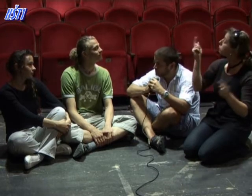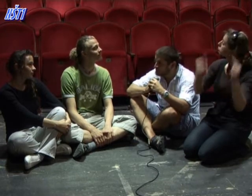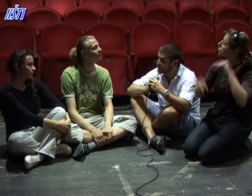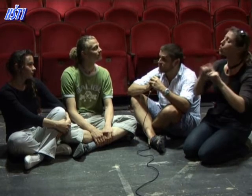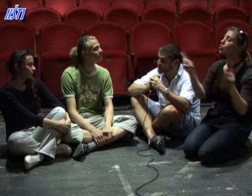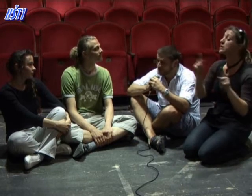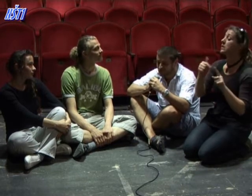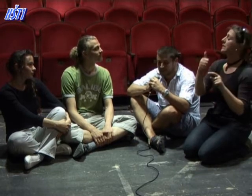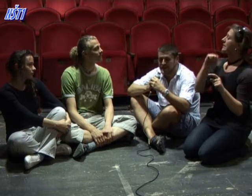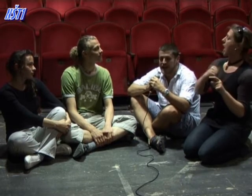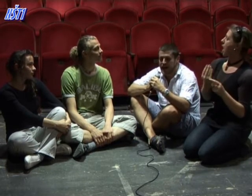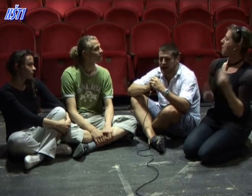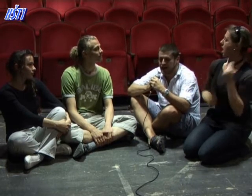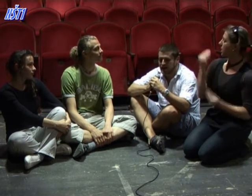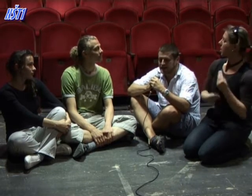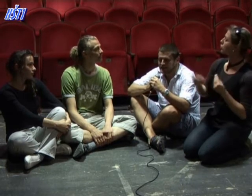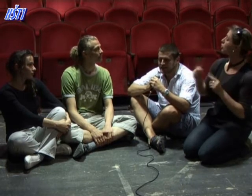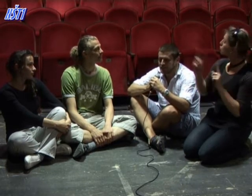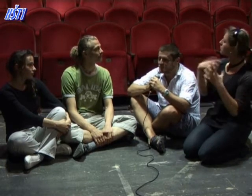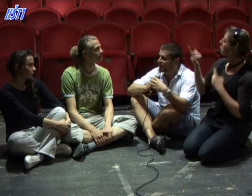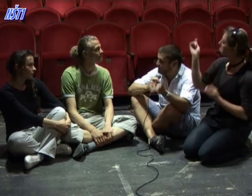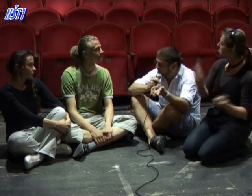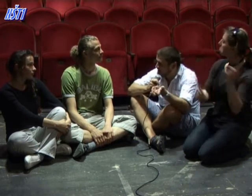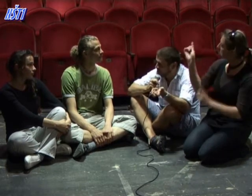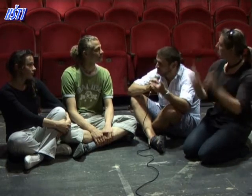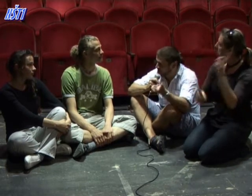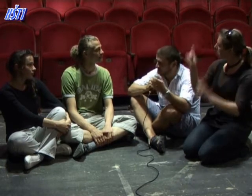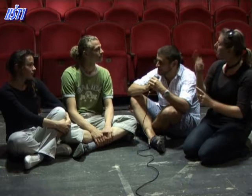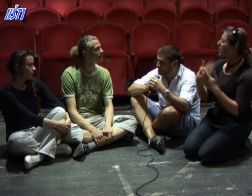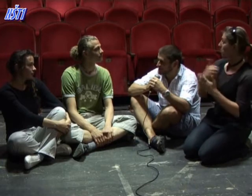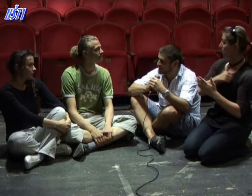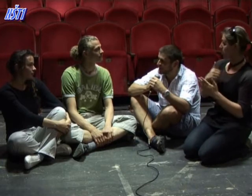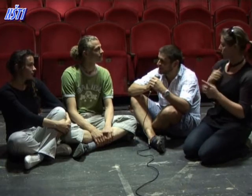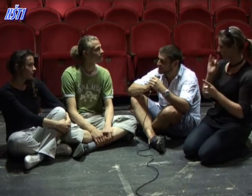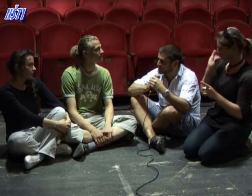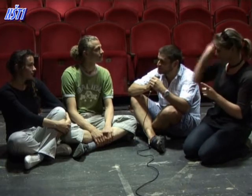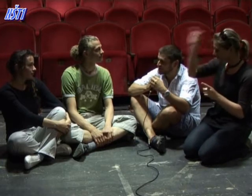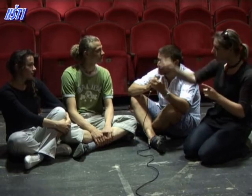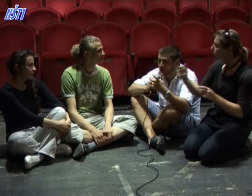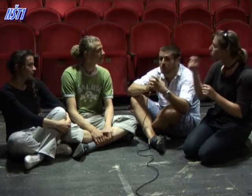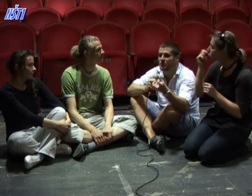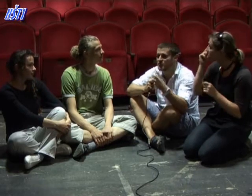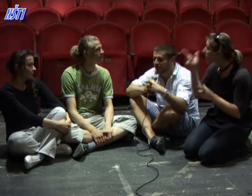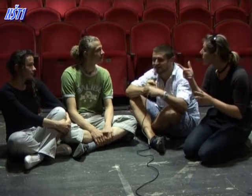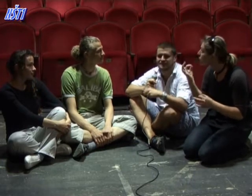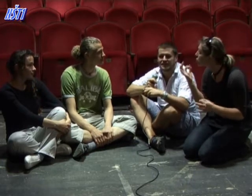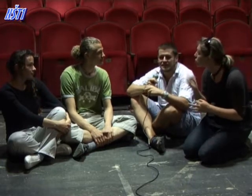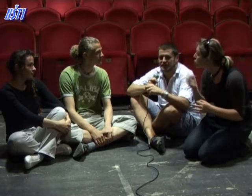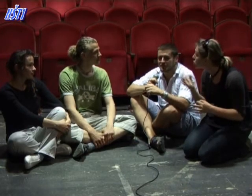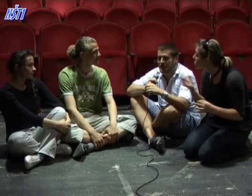Polsku, ve Wroclawi, a tam byli překvapení, když zjistili, že vlastně to představení